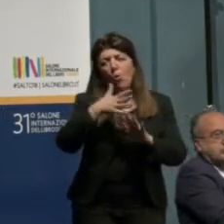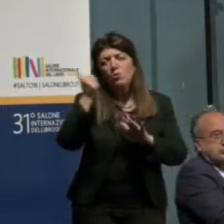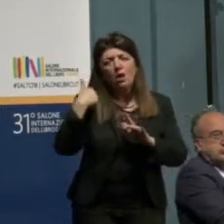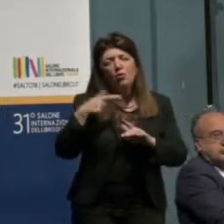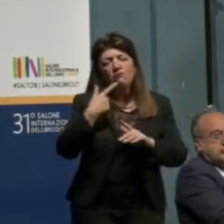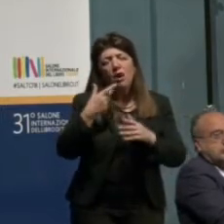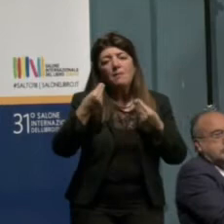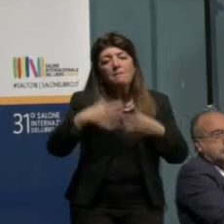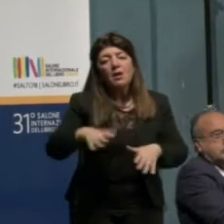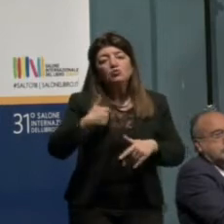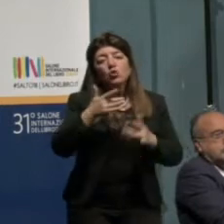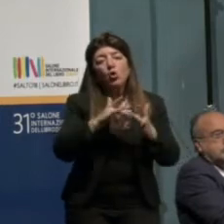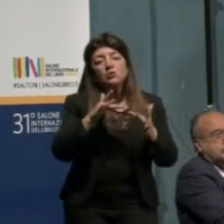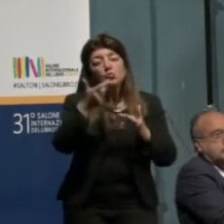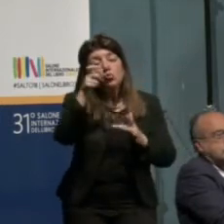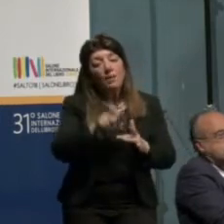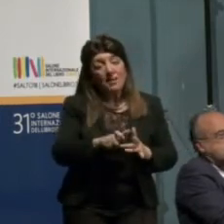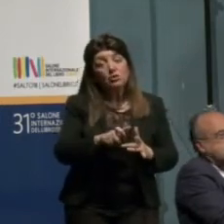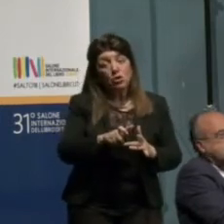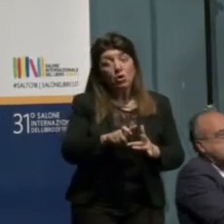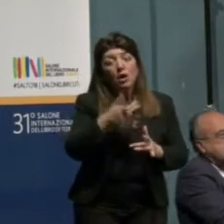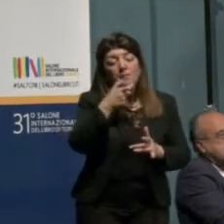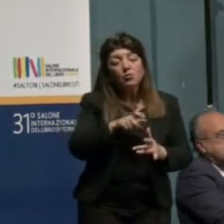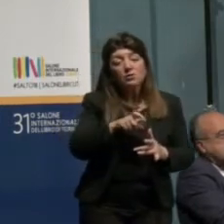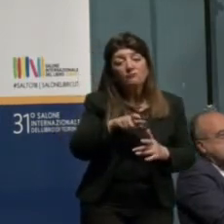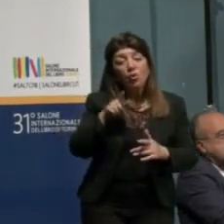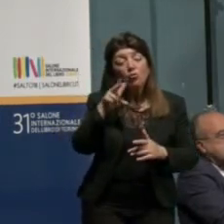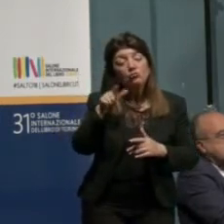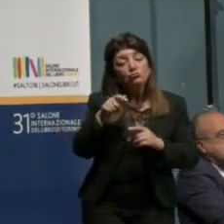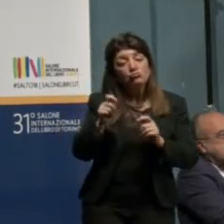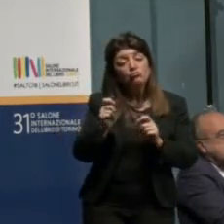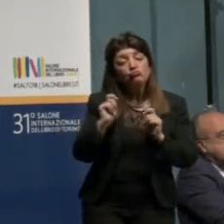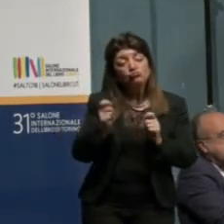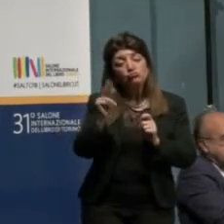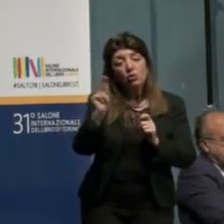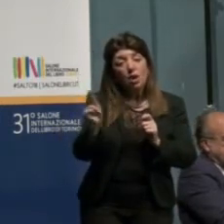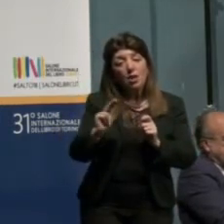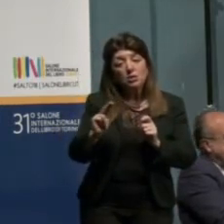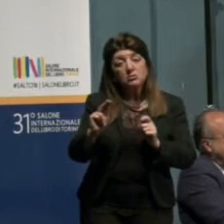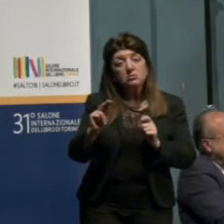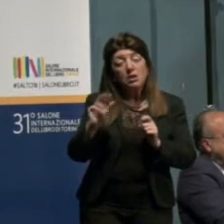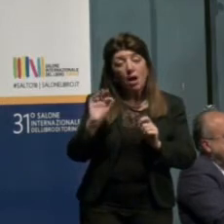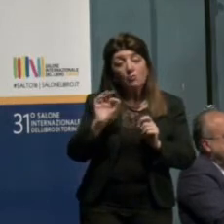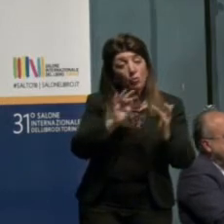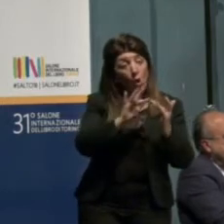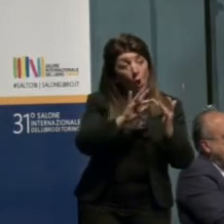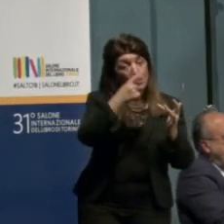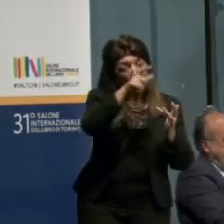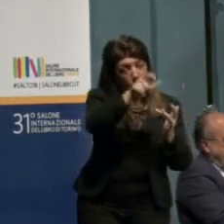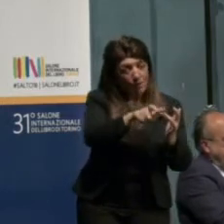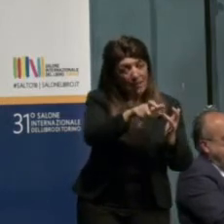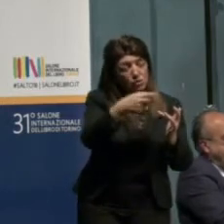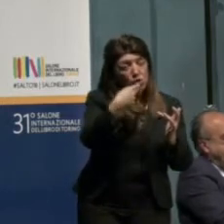perso un contatto di una persona perché è una giornalista ha scritto il nome su un settimanale